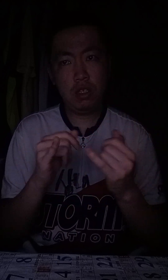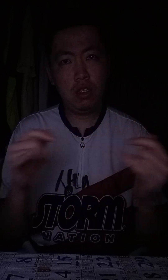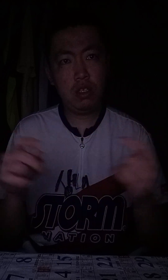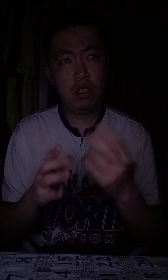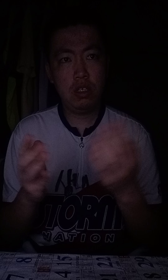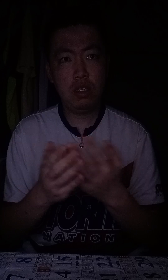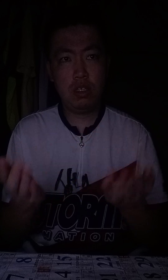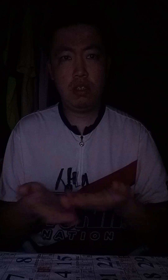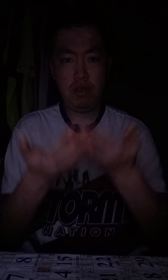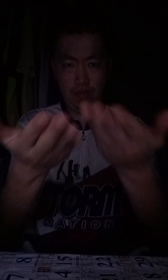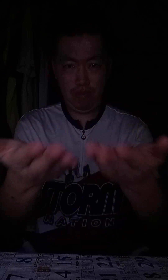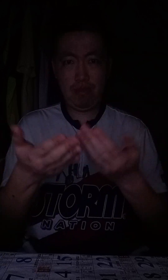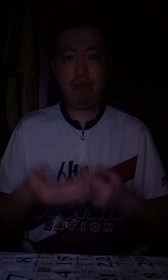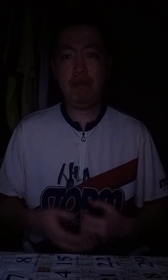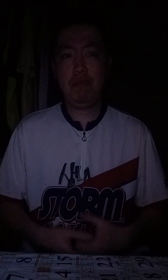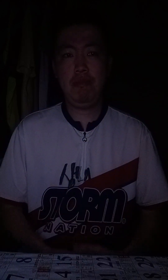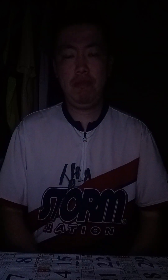김나래 기자입니다.